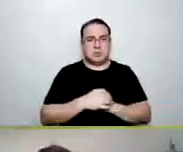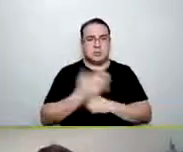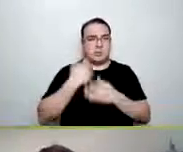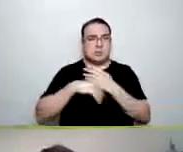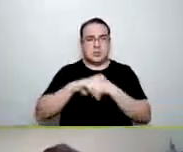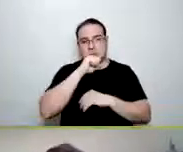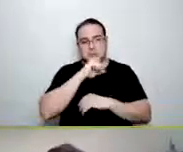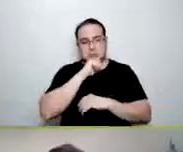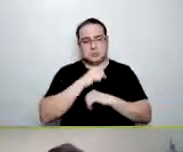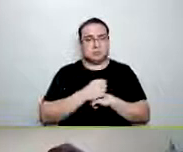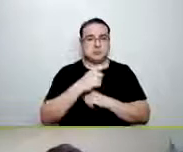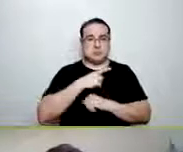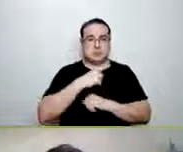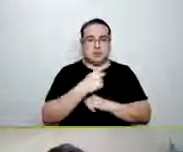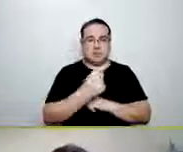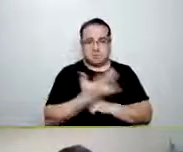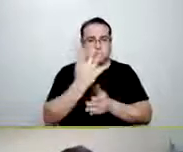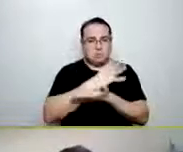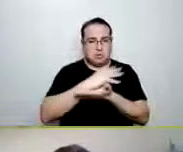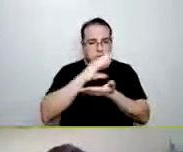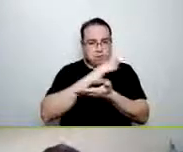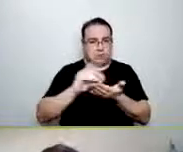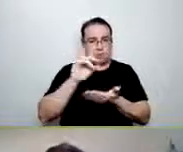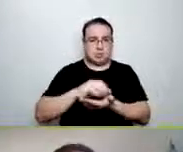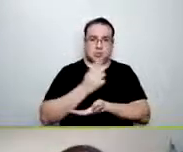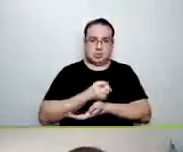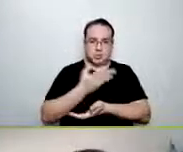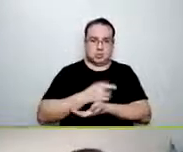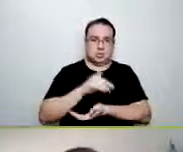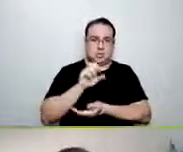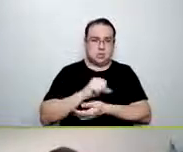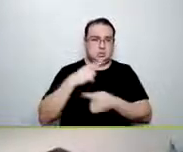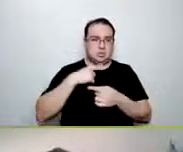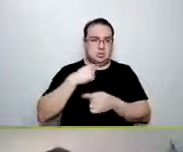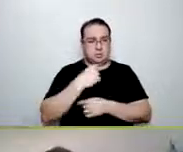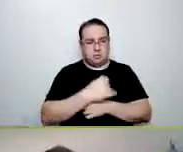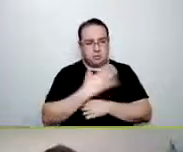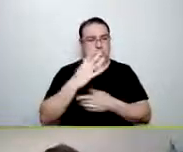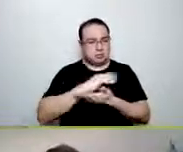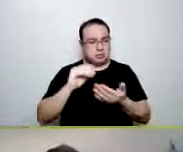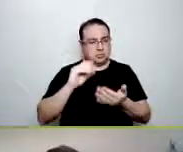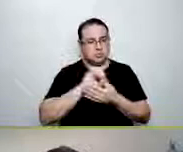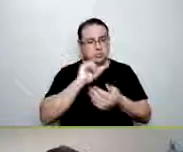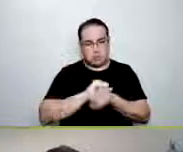E de ter várias cópias desses dados. Se um carregador morre, tem as outras cópias. É